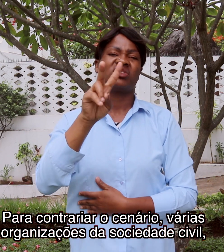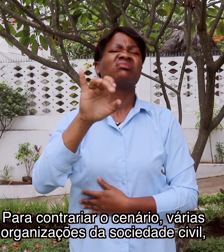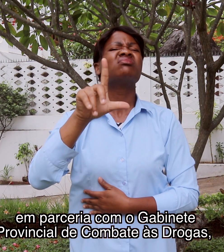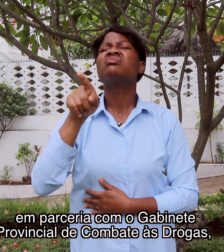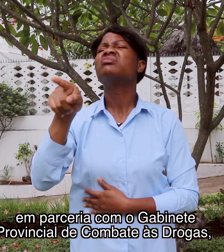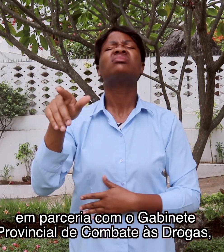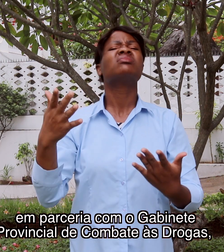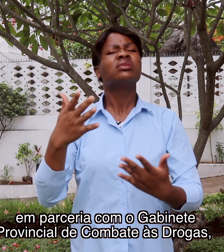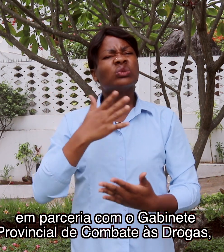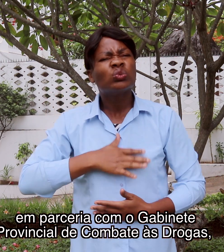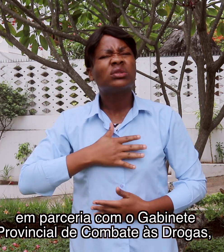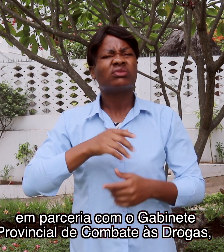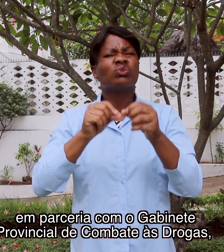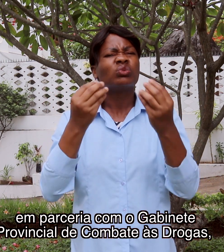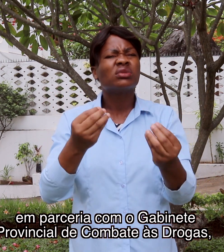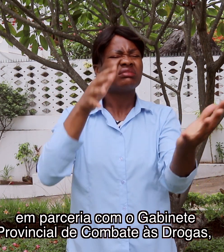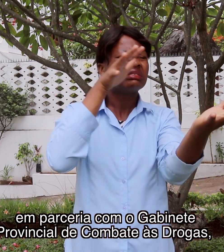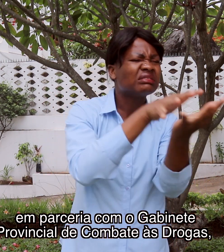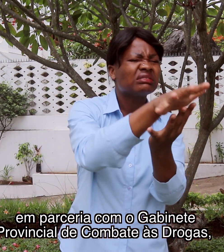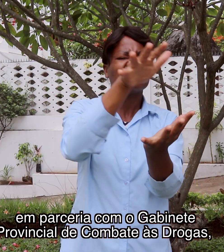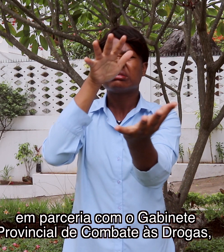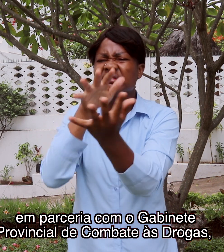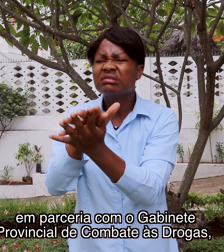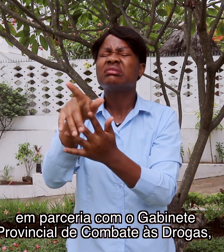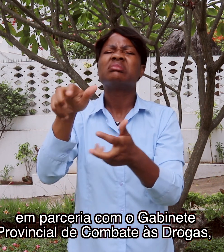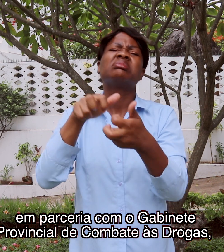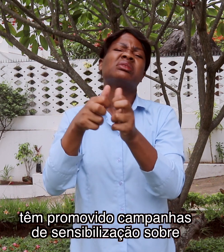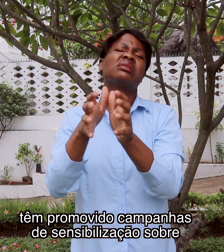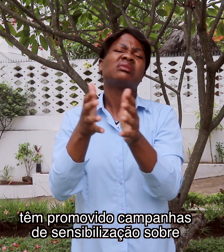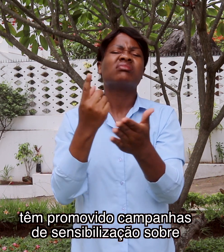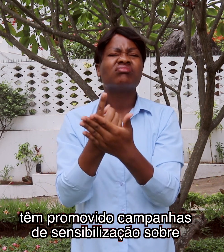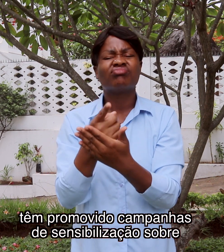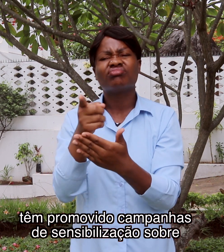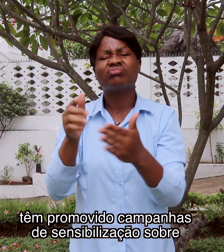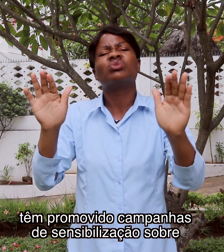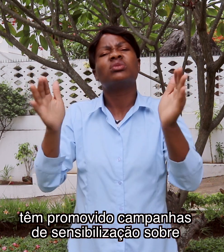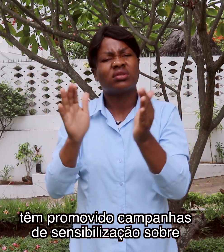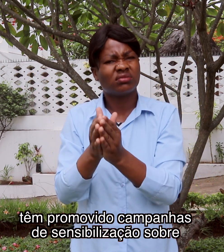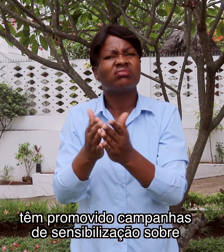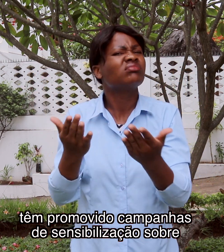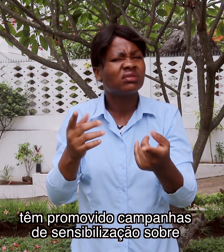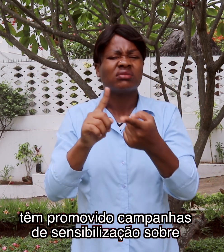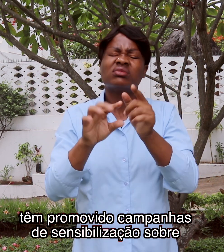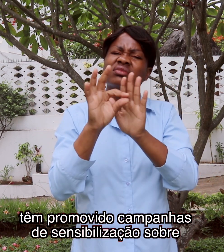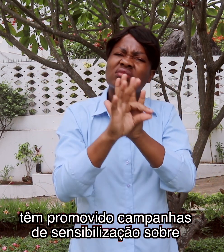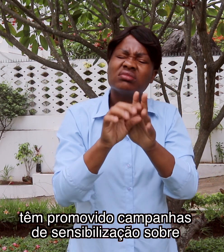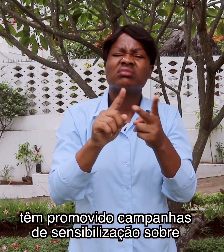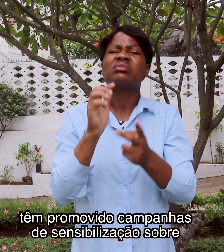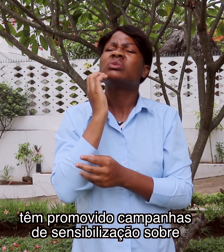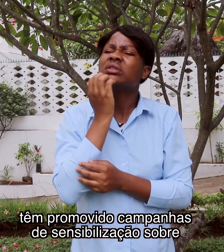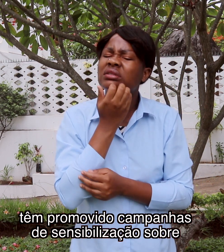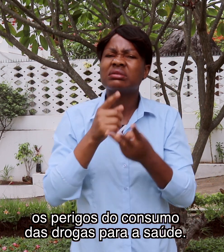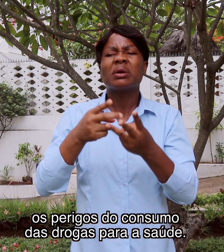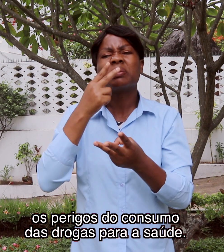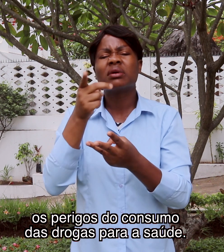sociedade civil, em parceria com o Gabinete Provincial de Combate às Drogas, têm promovido campanhas de sensibilização